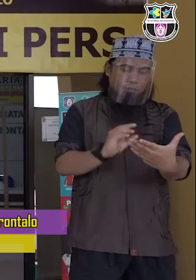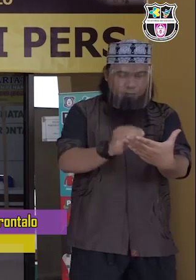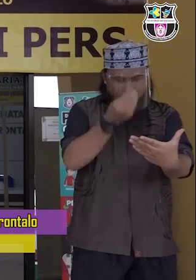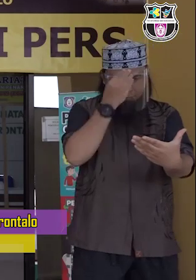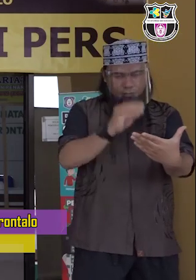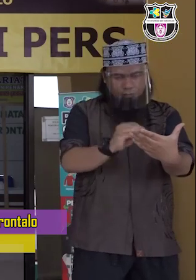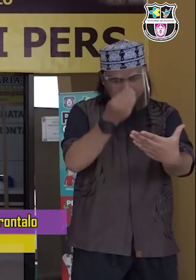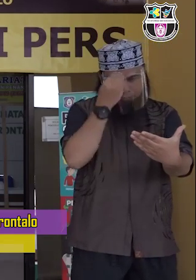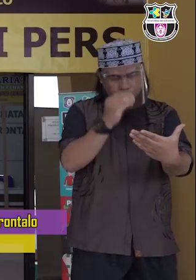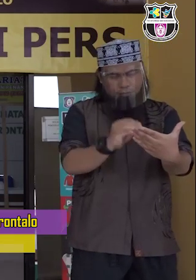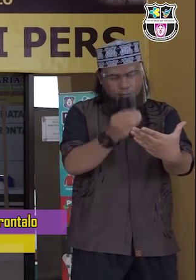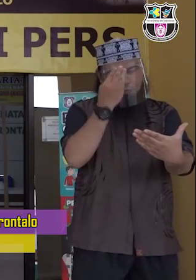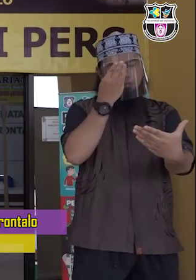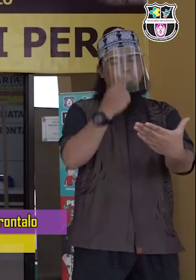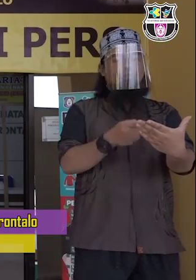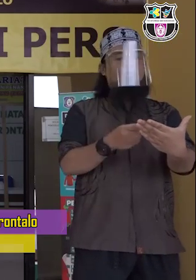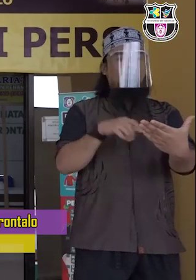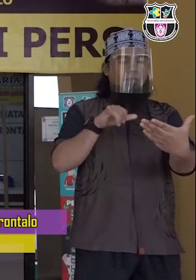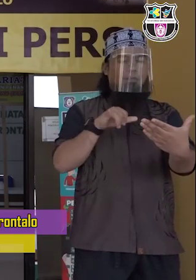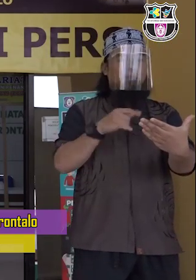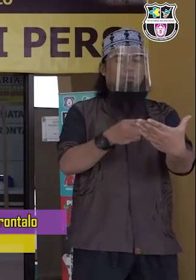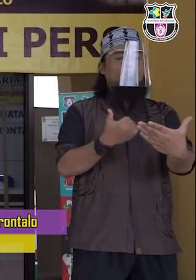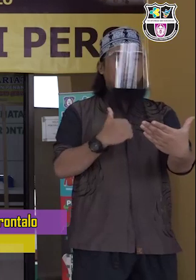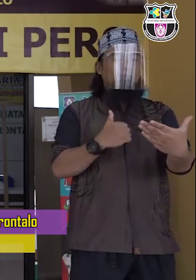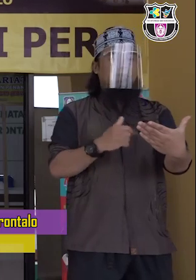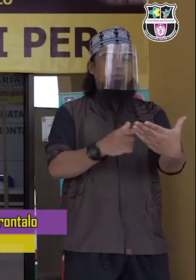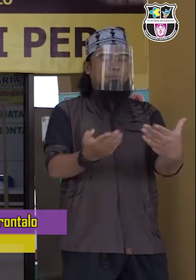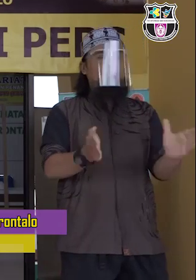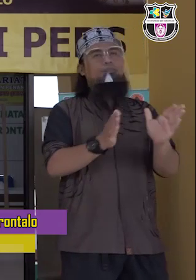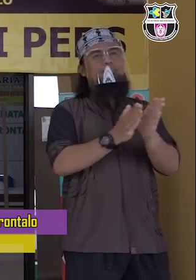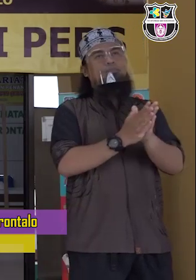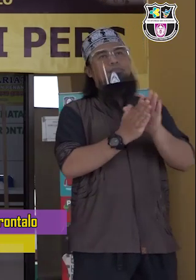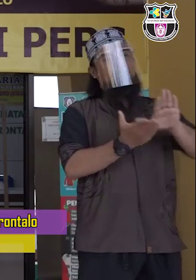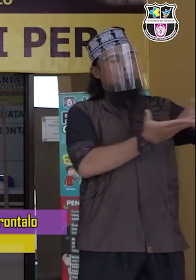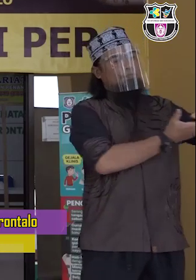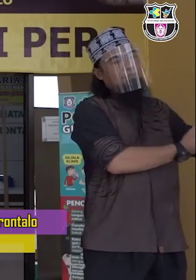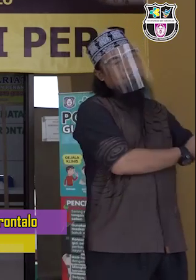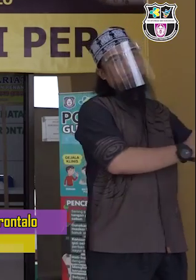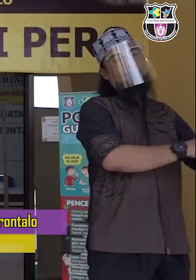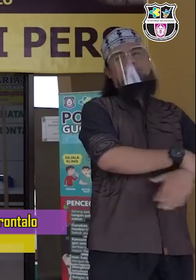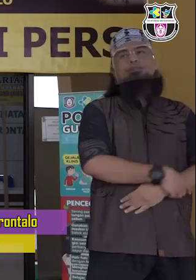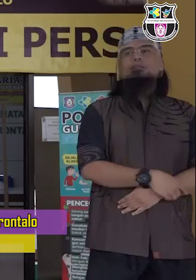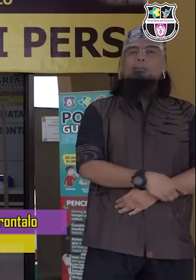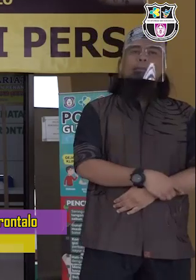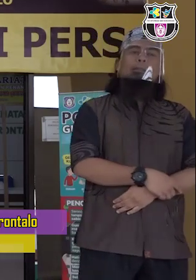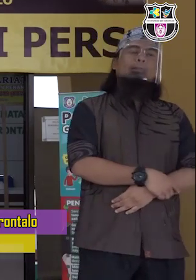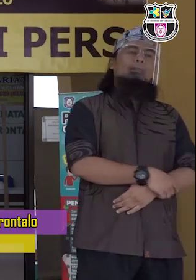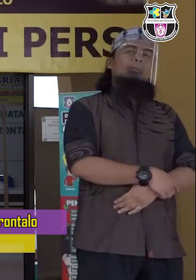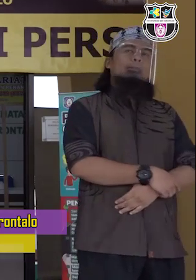bisa membantu ibu hamil, ibu melahirkan, dan bayi balita yang ada di lingkungannya agar tetap terjaga